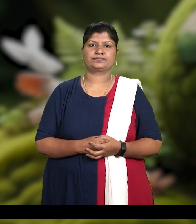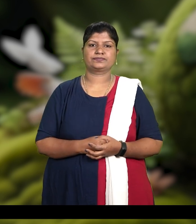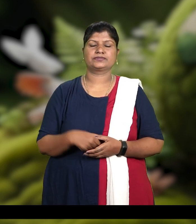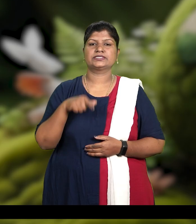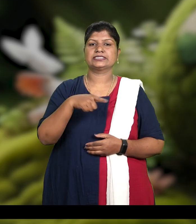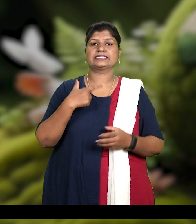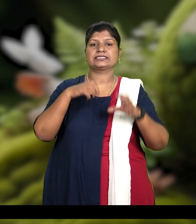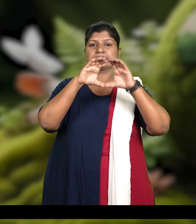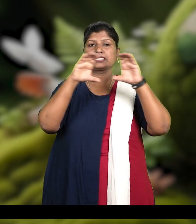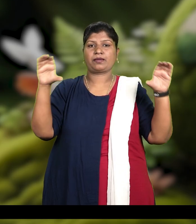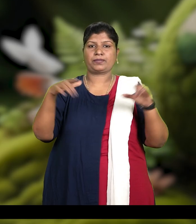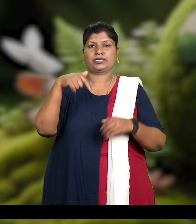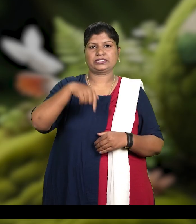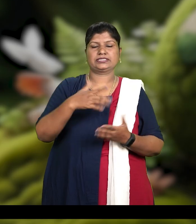पाठाचा सारांश.